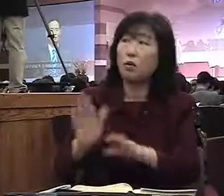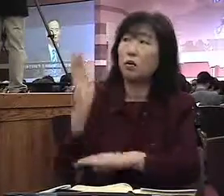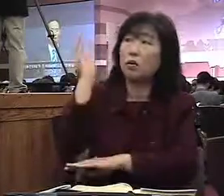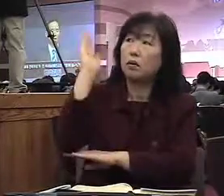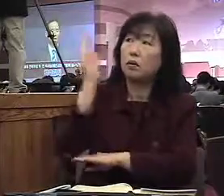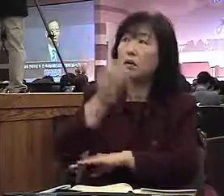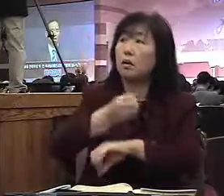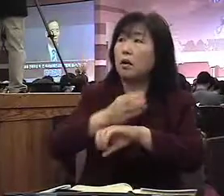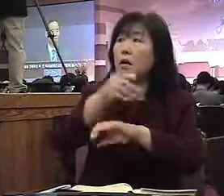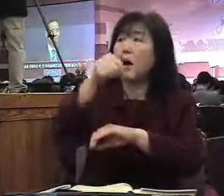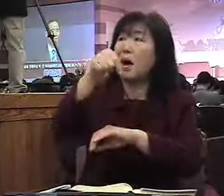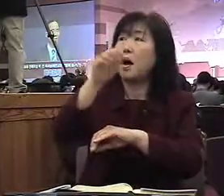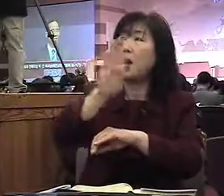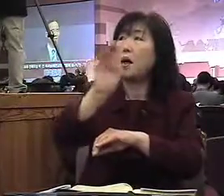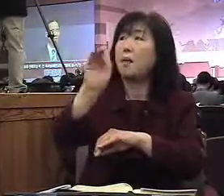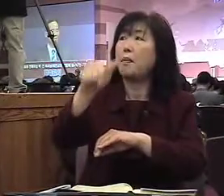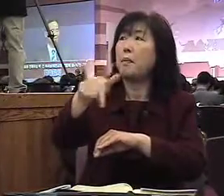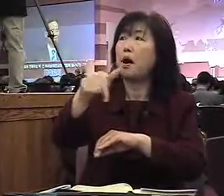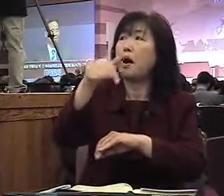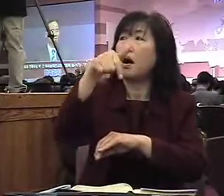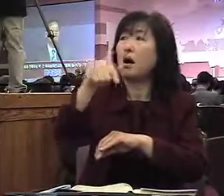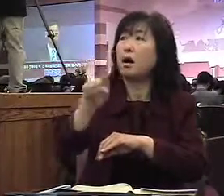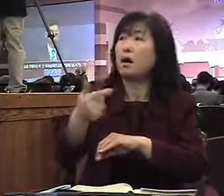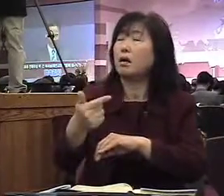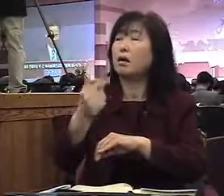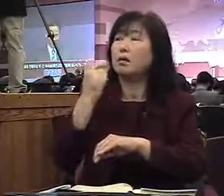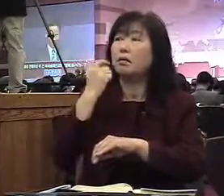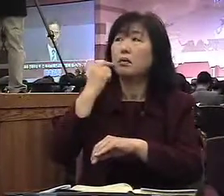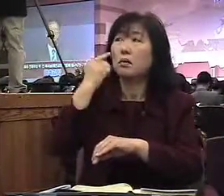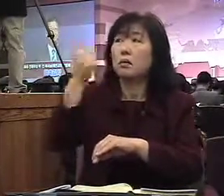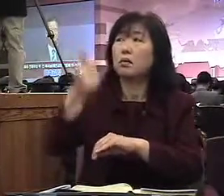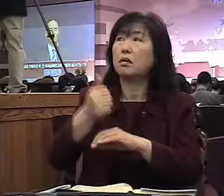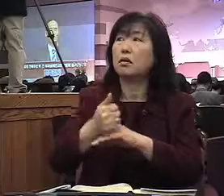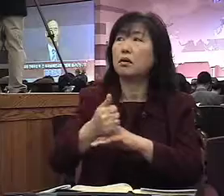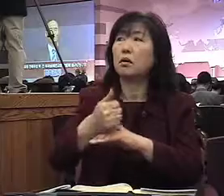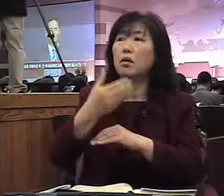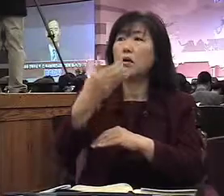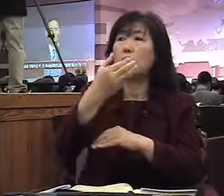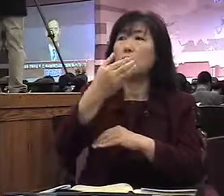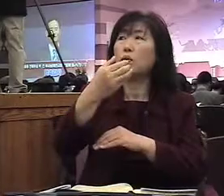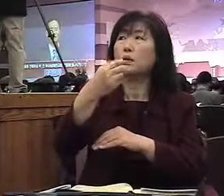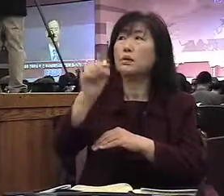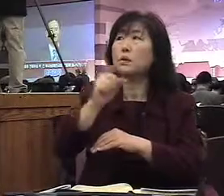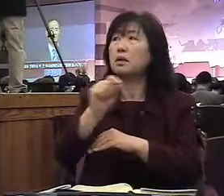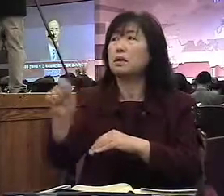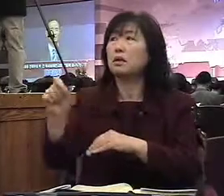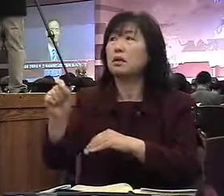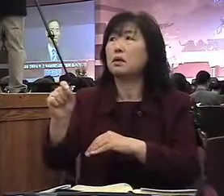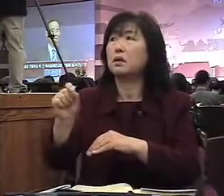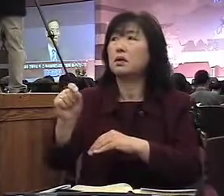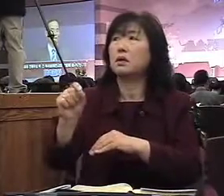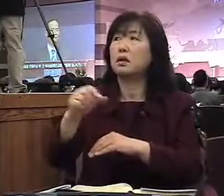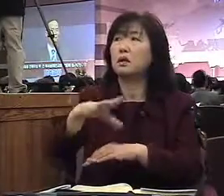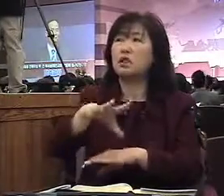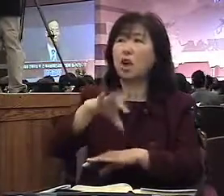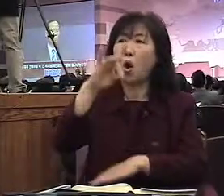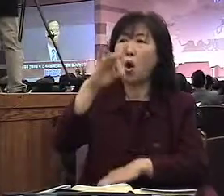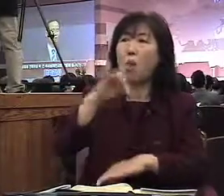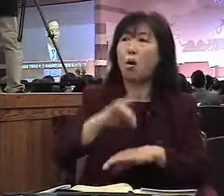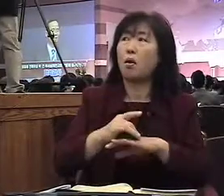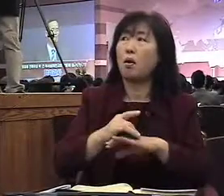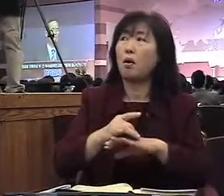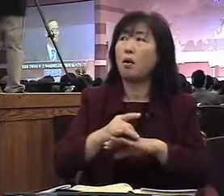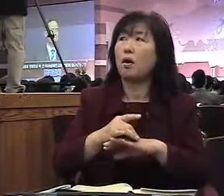증가하시는 목사님은 박근 목사님이신데요. 박 목사님께서는 91년부터 98년 우리 교회 초창기